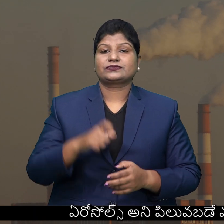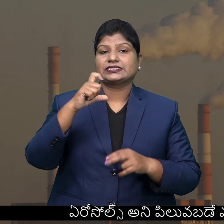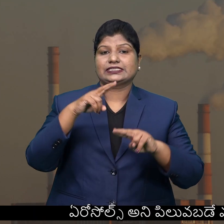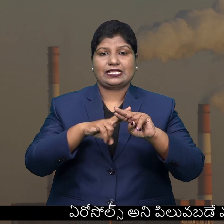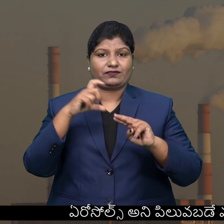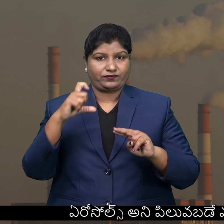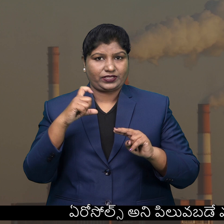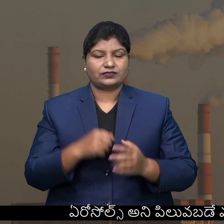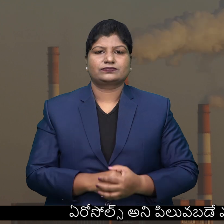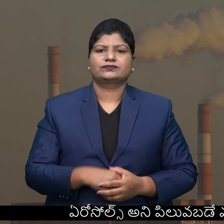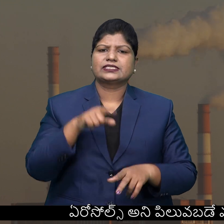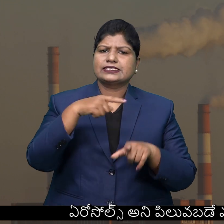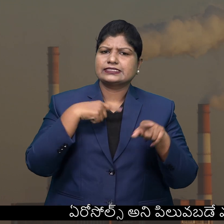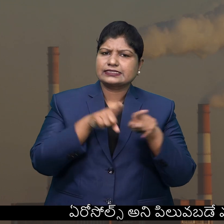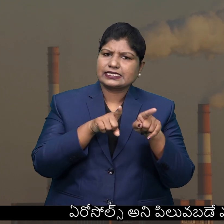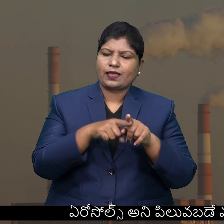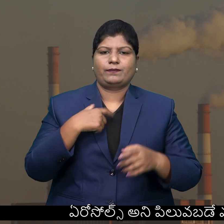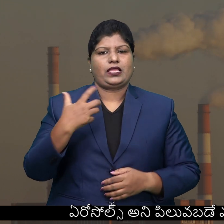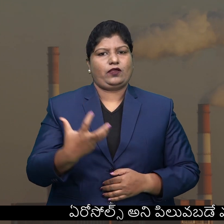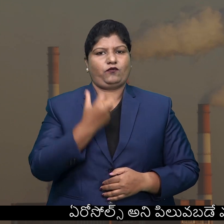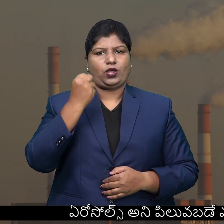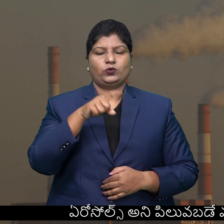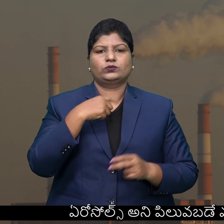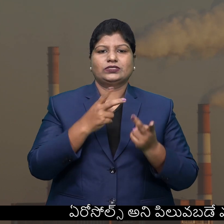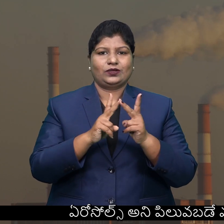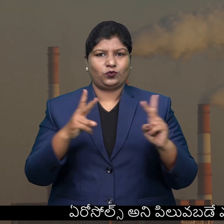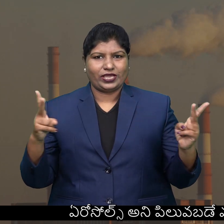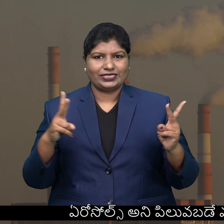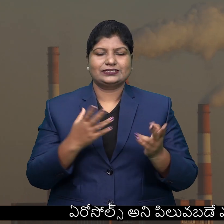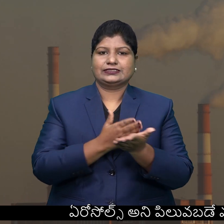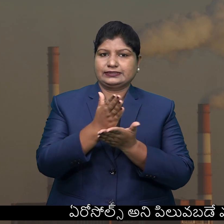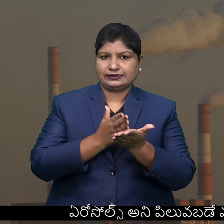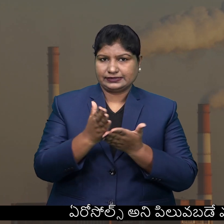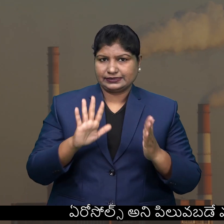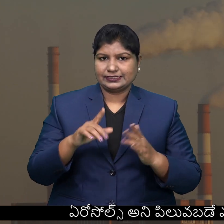ఏరోసోల్స్ అని పిలువబడే మన రోజువారీ జీవితంలో ఉపయోగించే